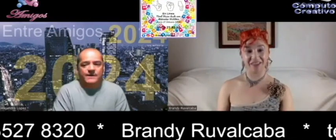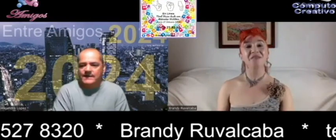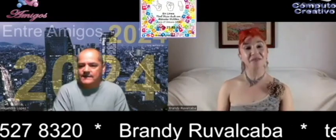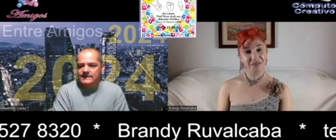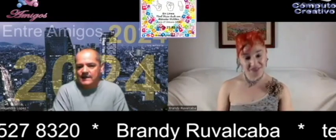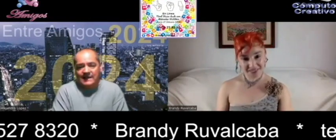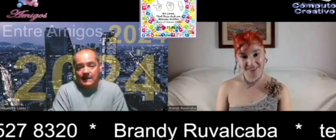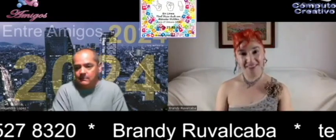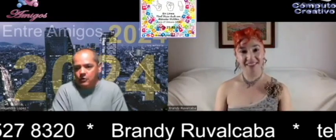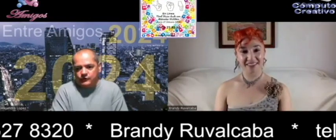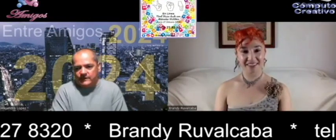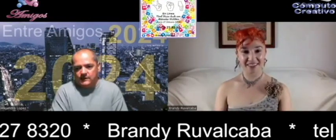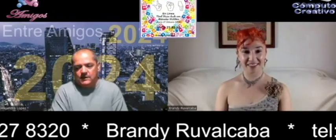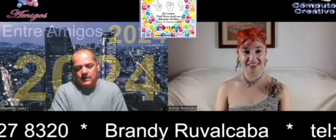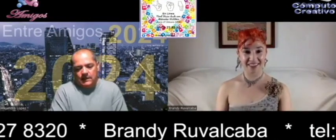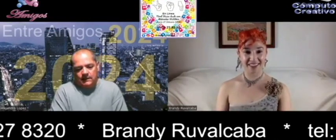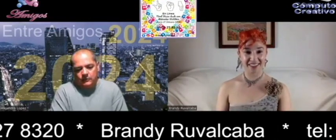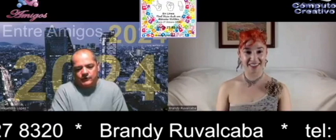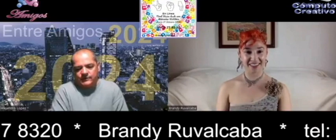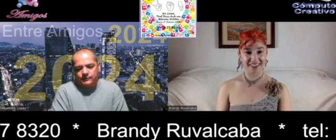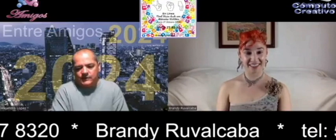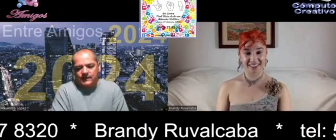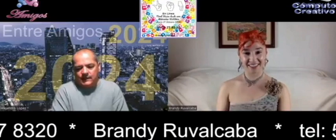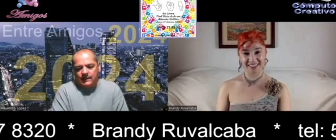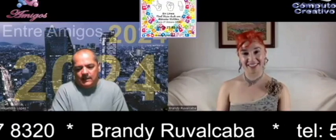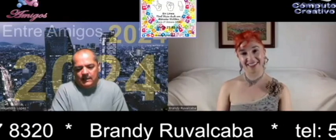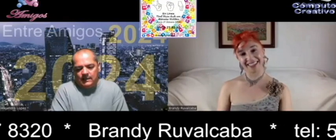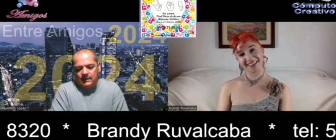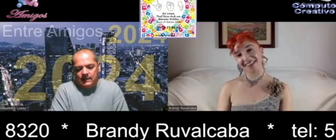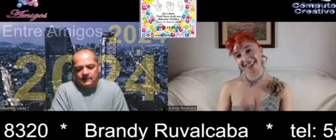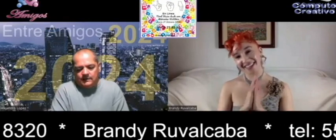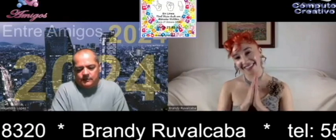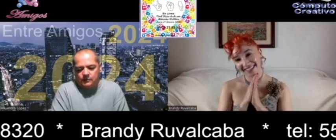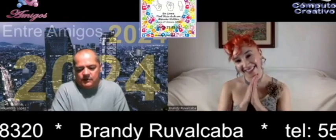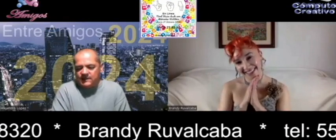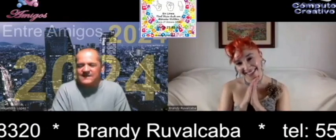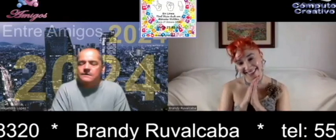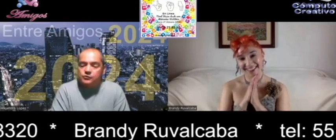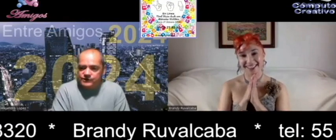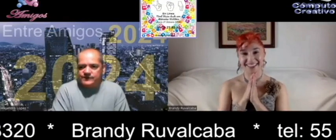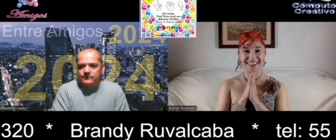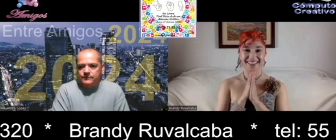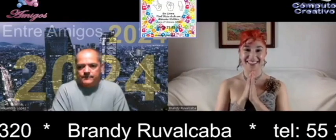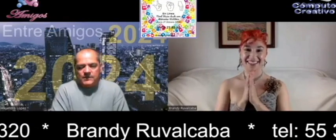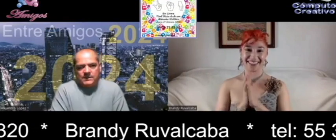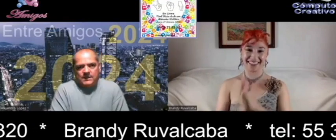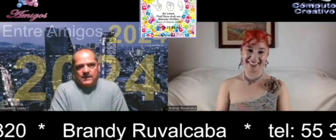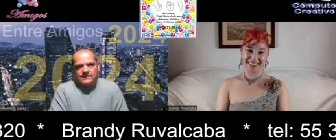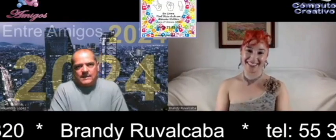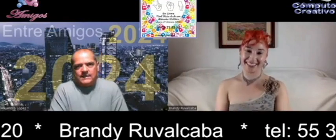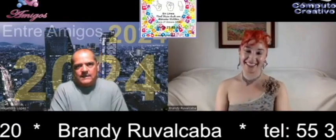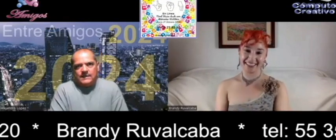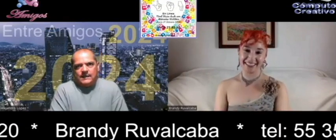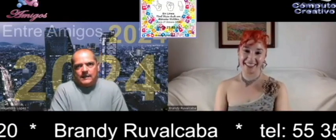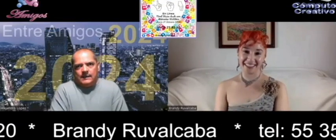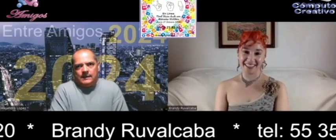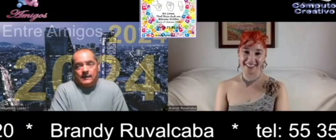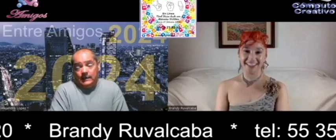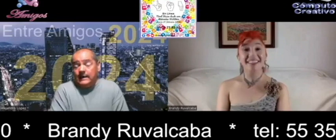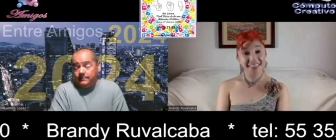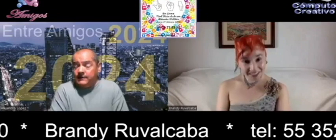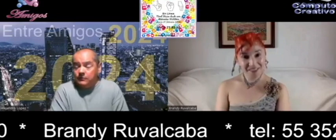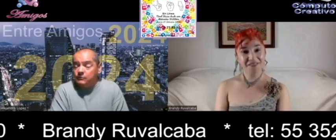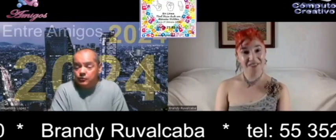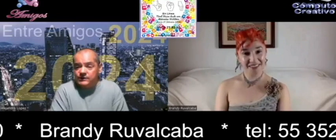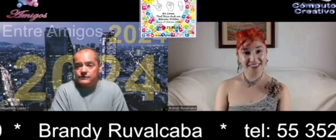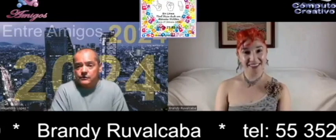una experiencia hermosa, hermosa, porque es un cuate que sabe muchísimo, es alguien que